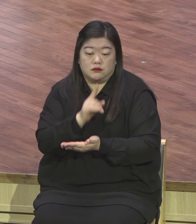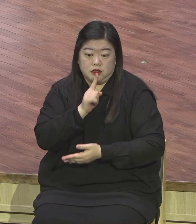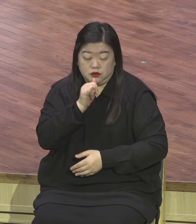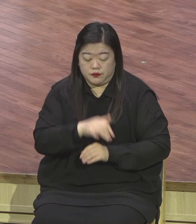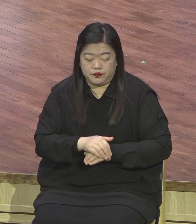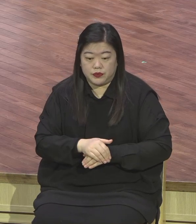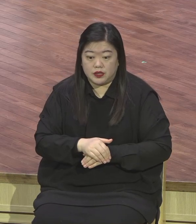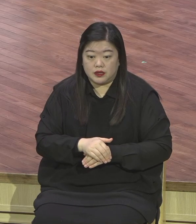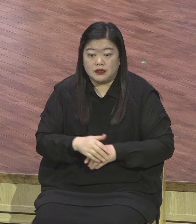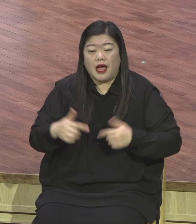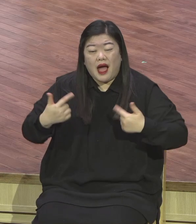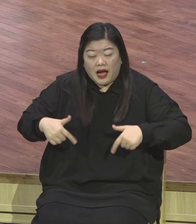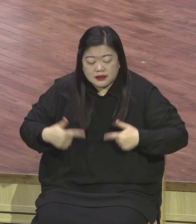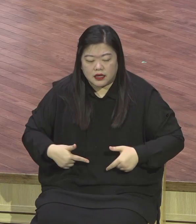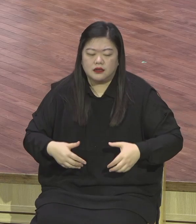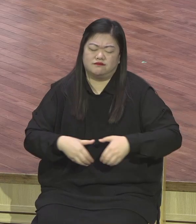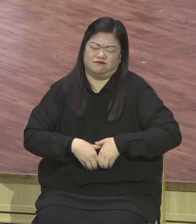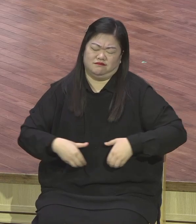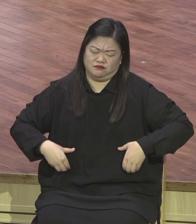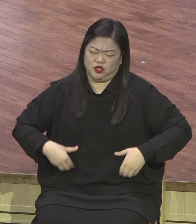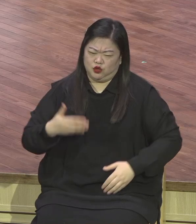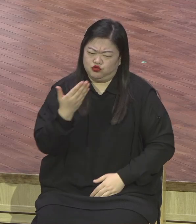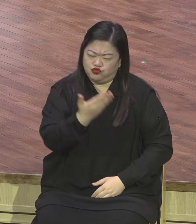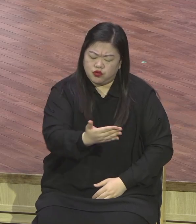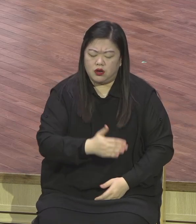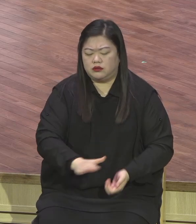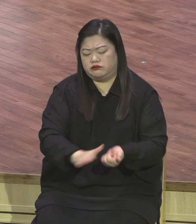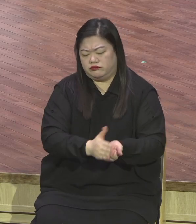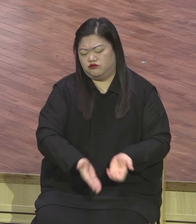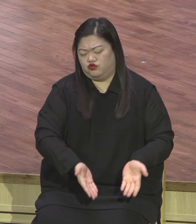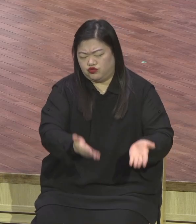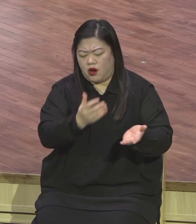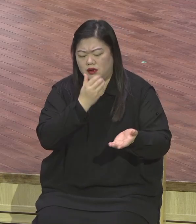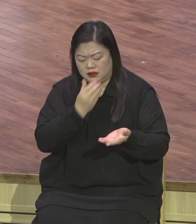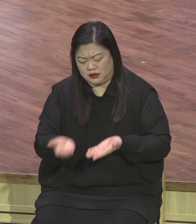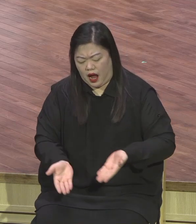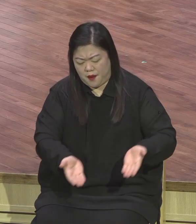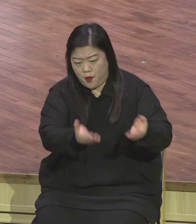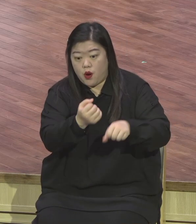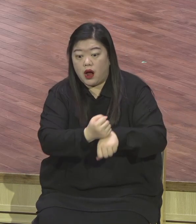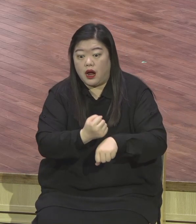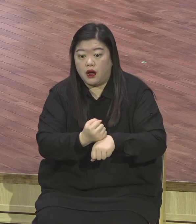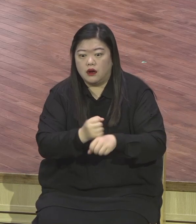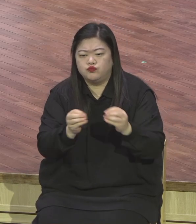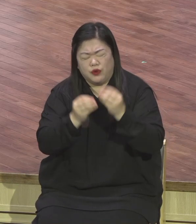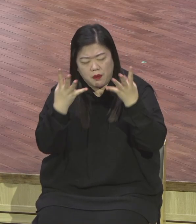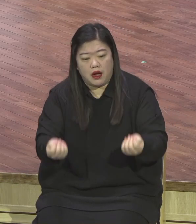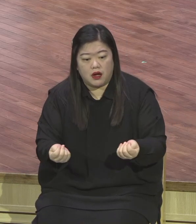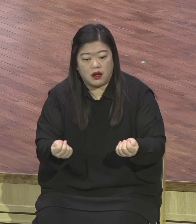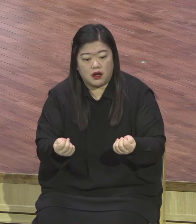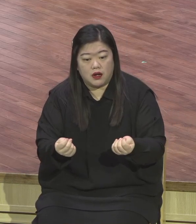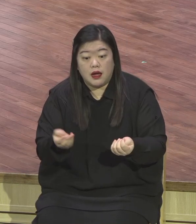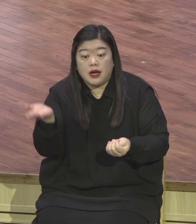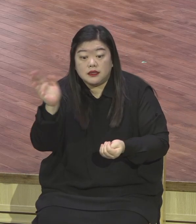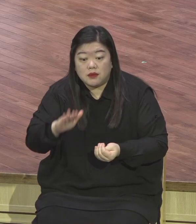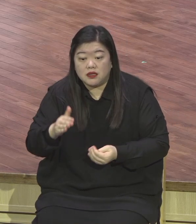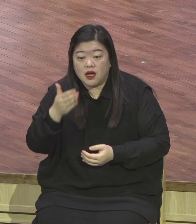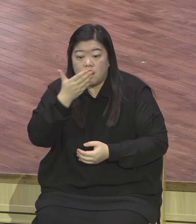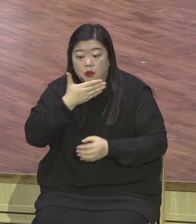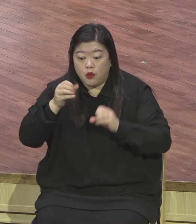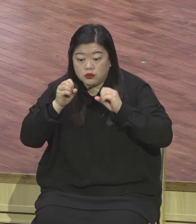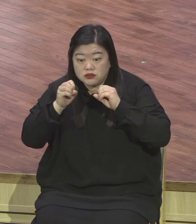본론 생명 구원 영혼 본론 눈에 안보입니다 이거는 양보하지 마라